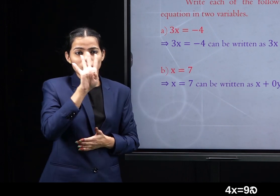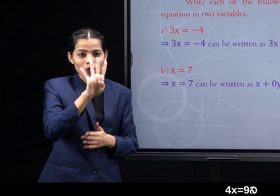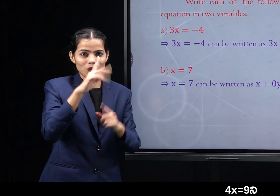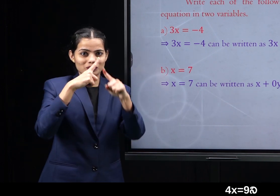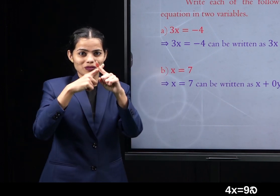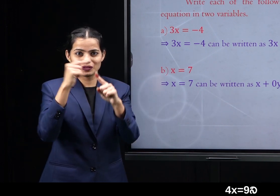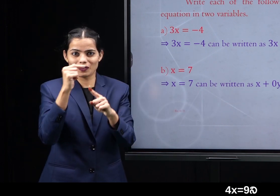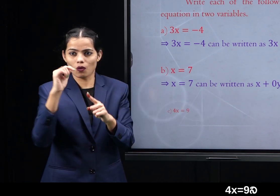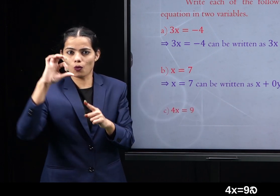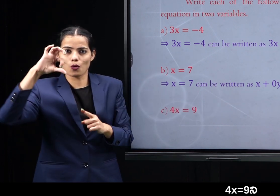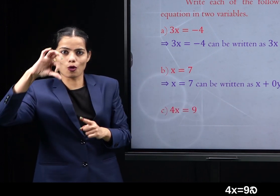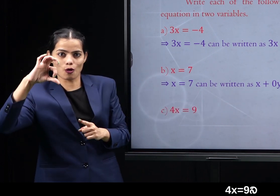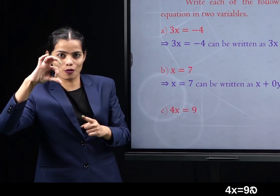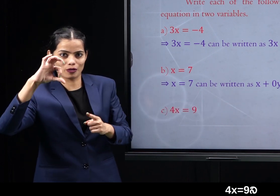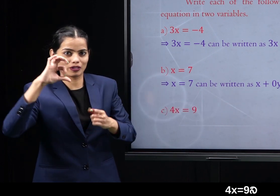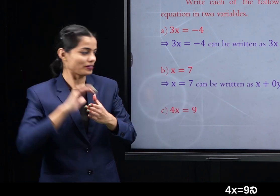4x ఈజ్ ఈక్వల్ టు 9ని